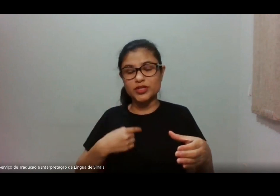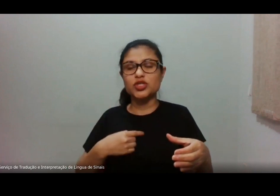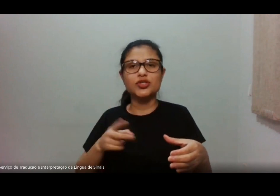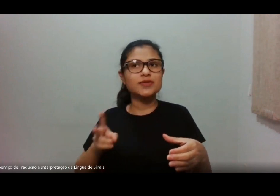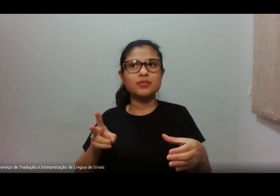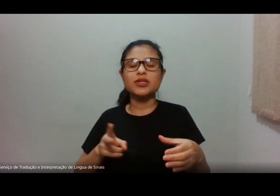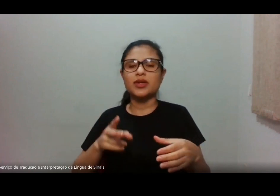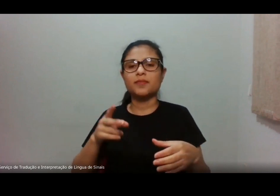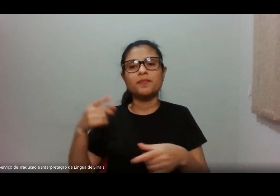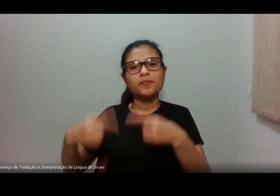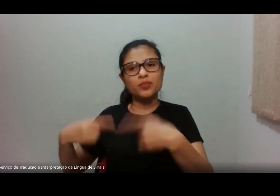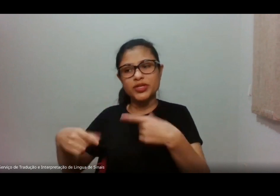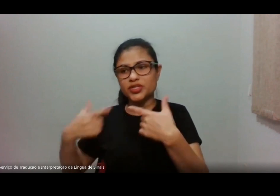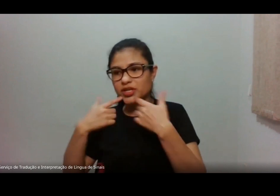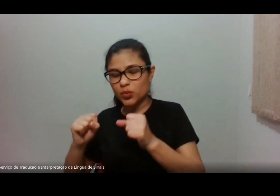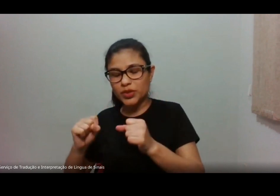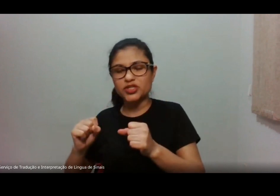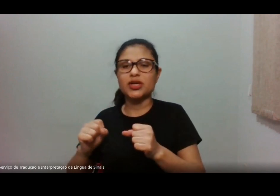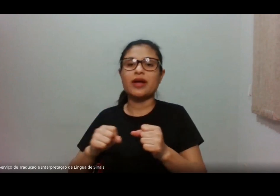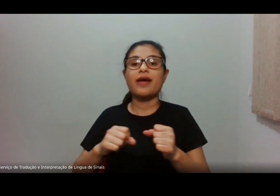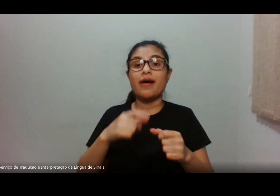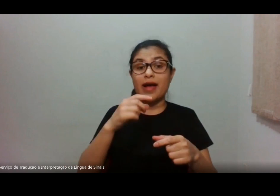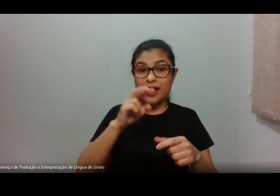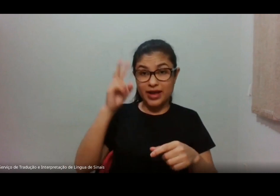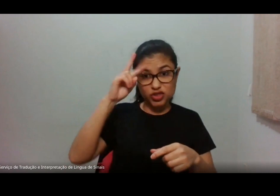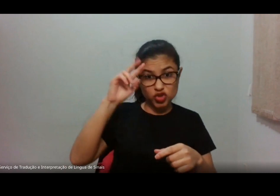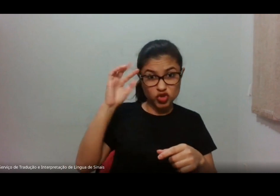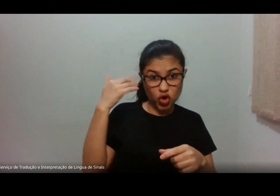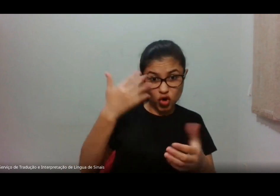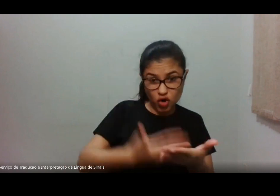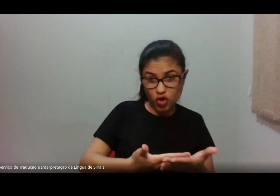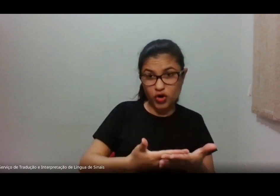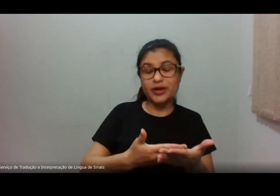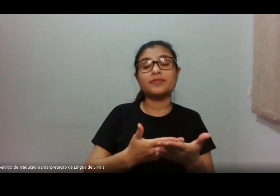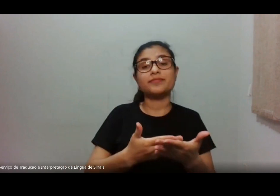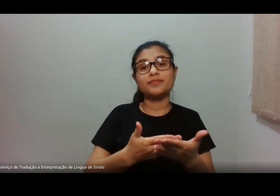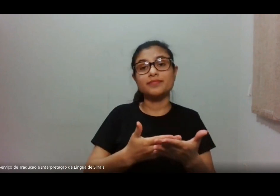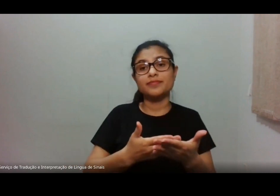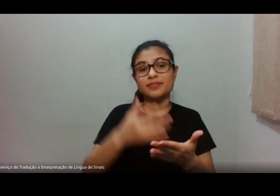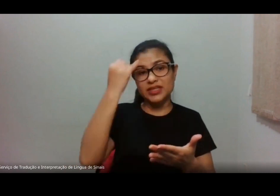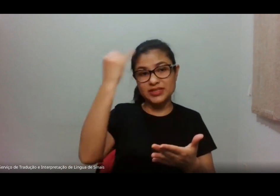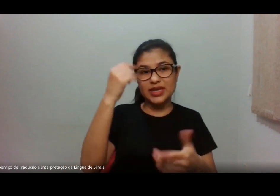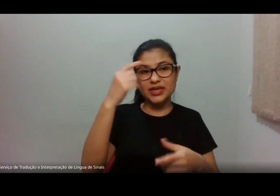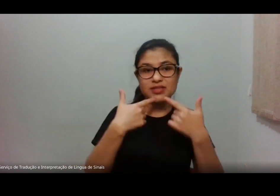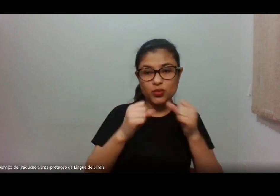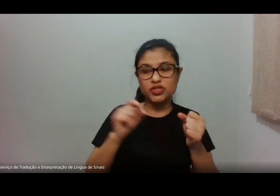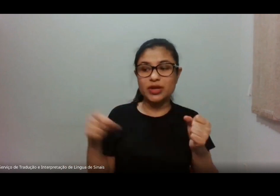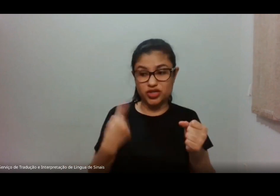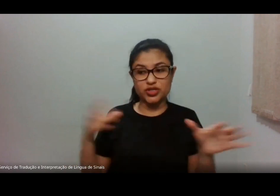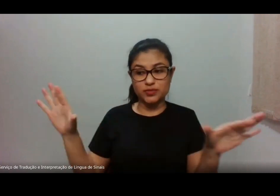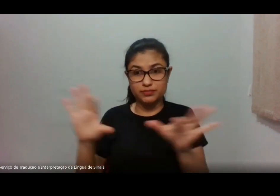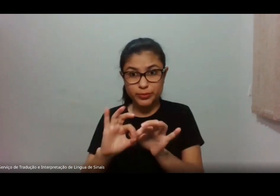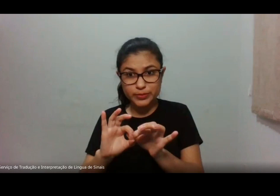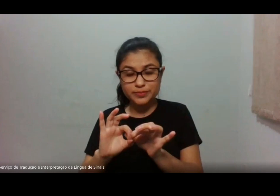as políticas linguísticas muito mais à história das ideias linguísticas do que ao que é a disciplina, o que é a teoria e ao que são os estudos